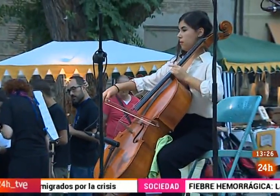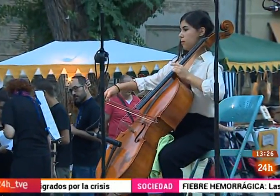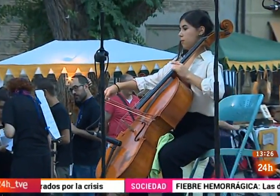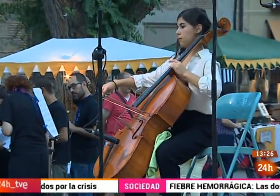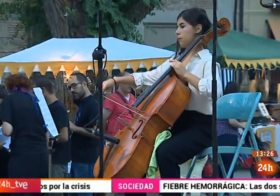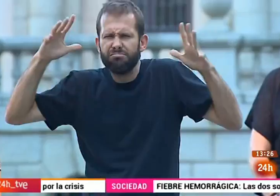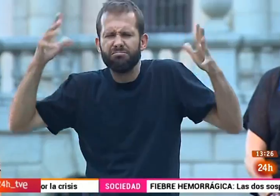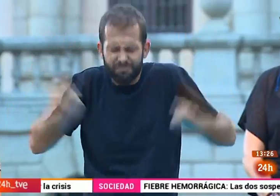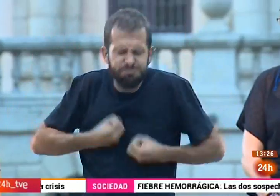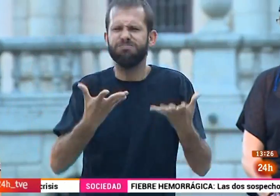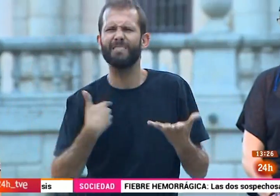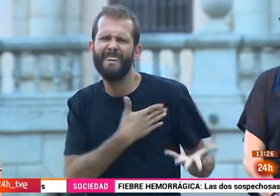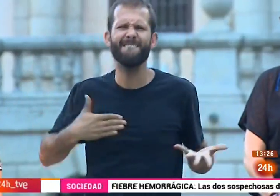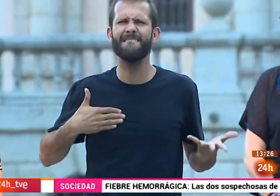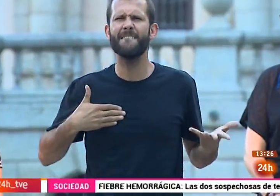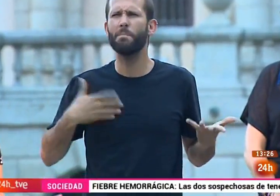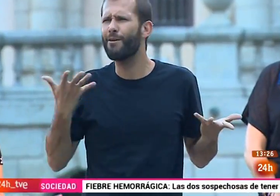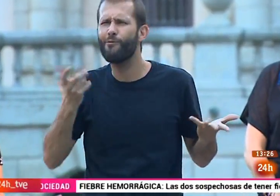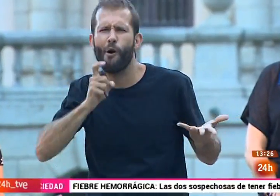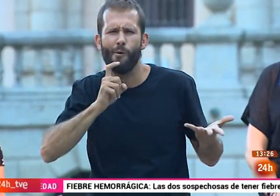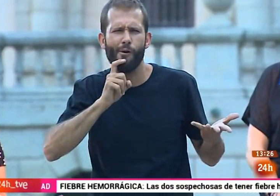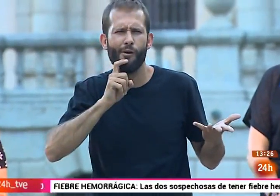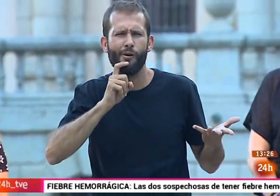Ángel Sampedro.